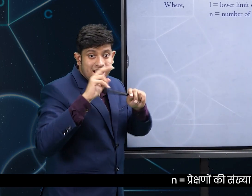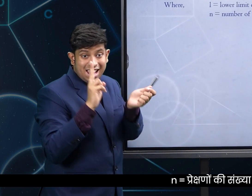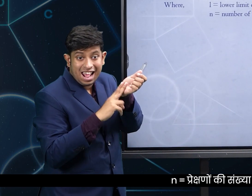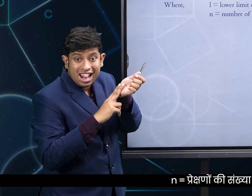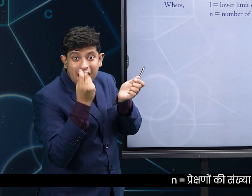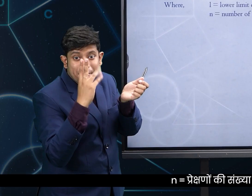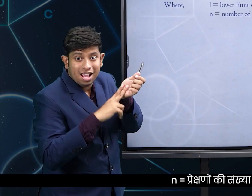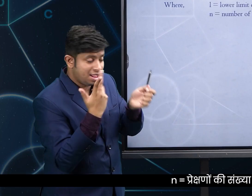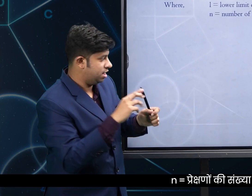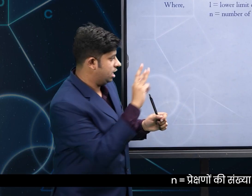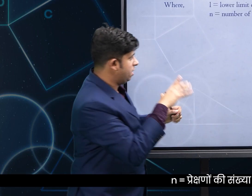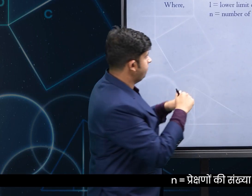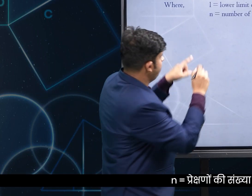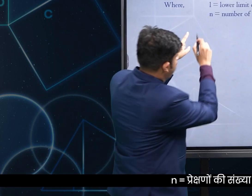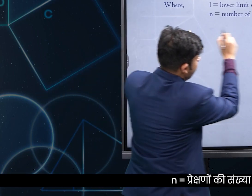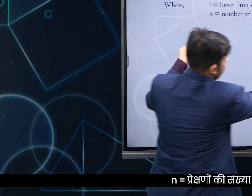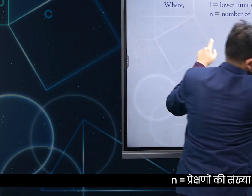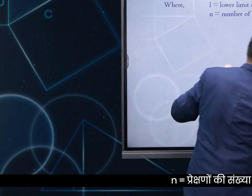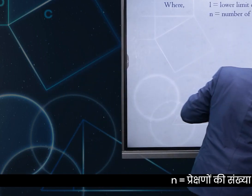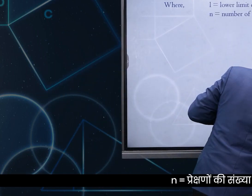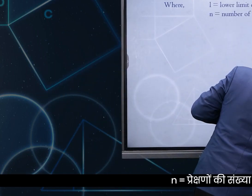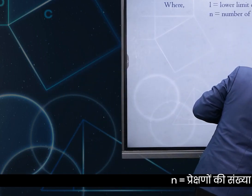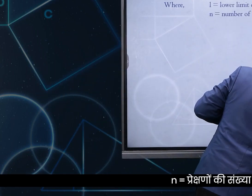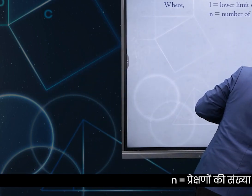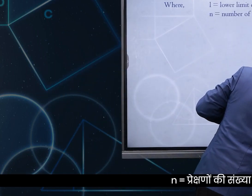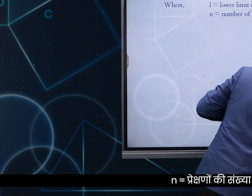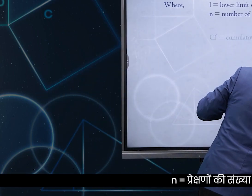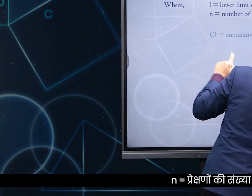= प्रेक्षणों की संख्या = 35